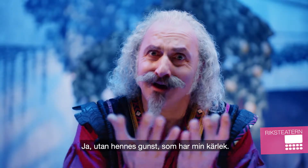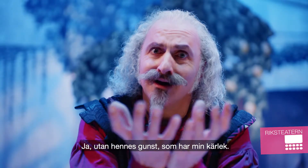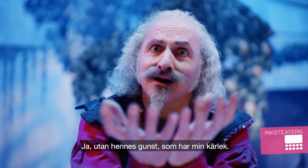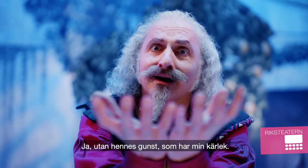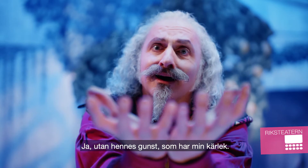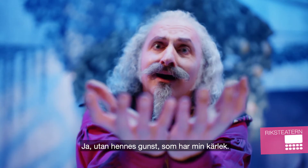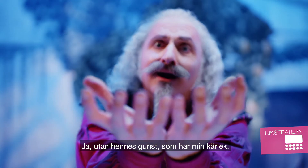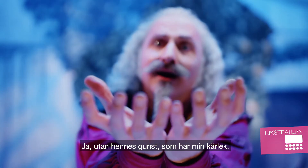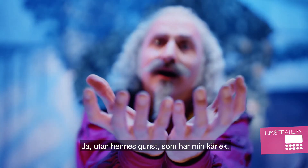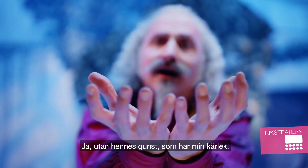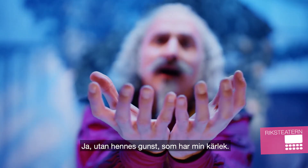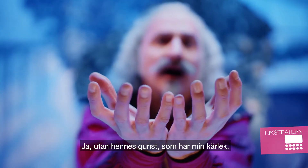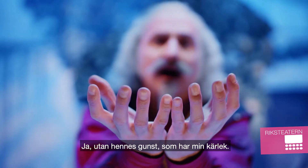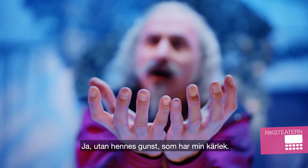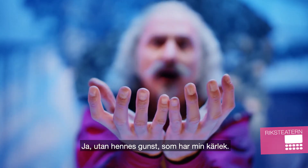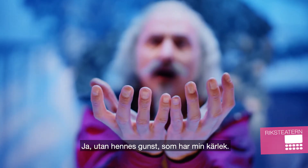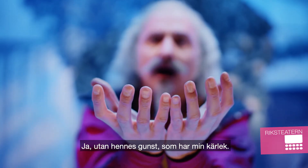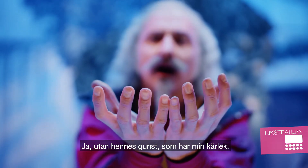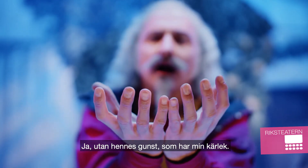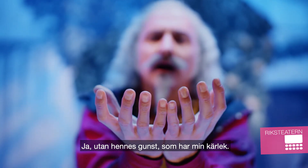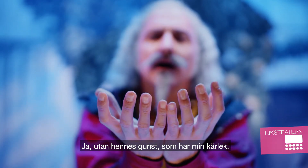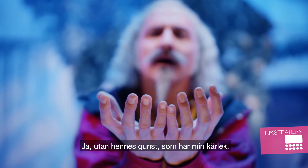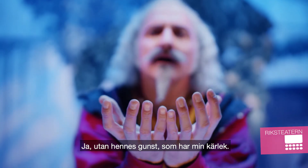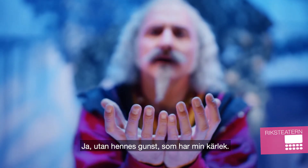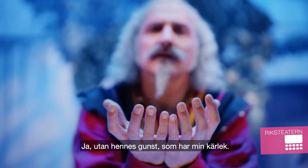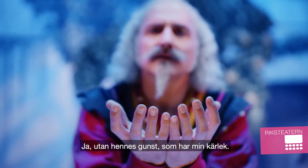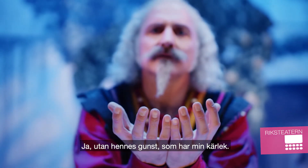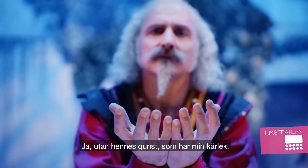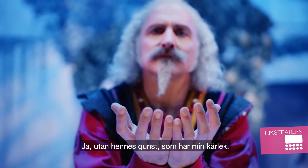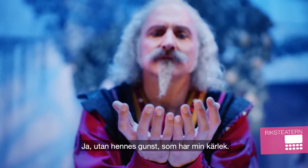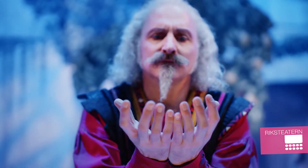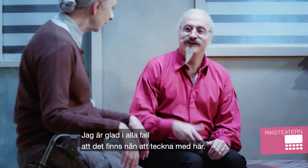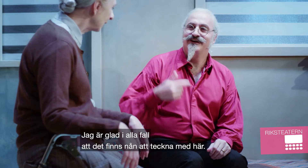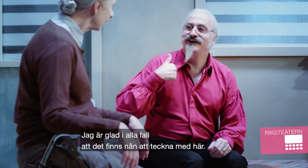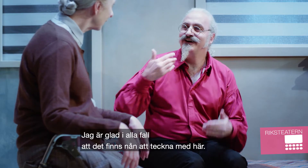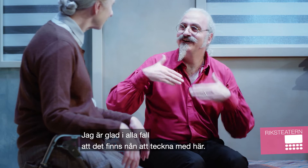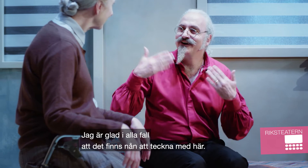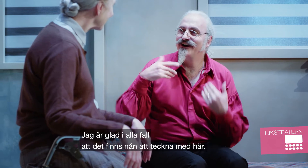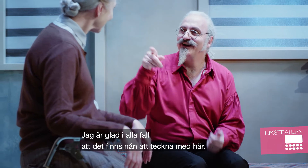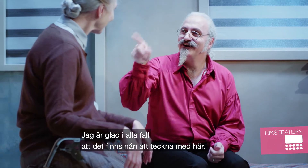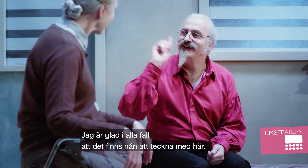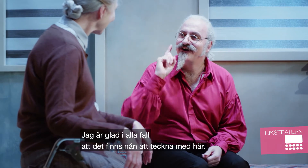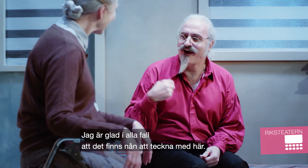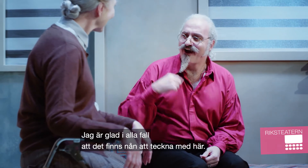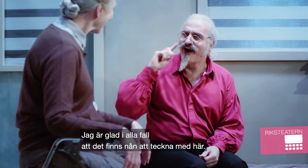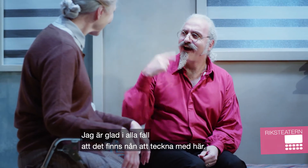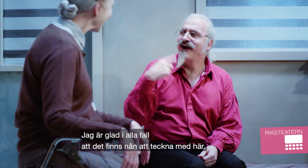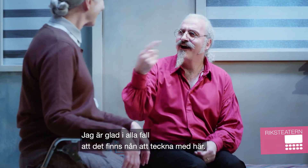Ja, utan hennes gunst som har min kärlek. Ja, jag är glad i alla fall att det finns någon